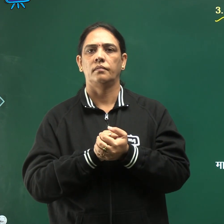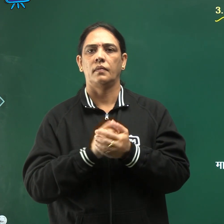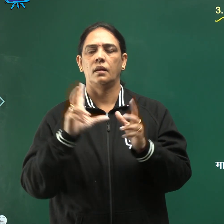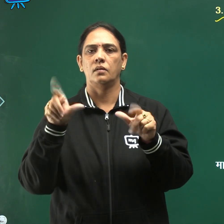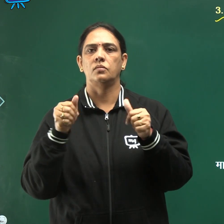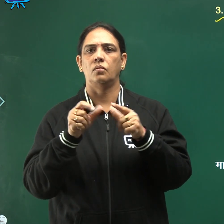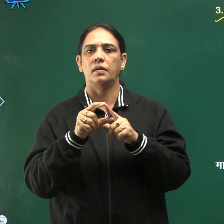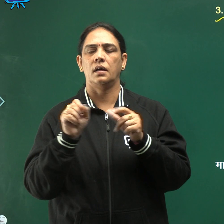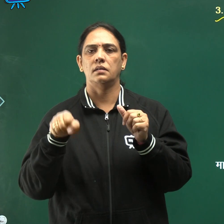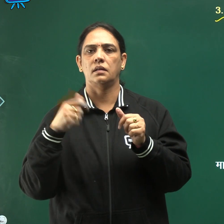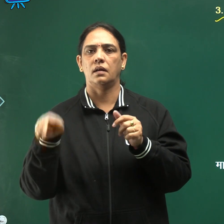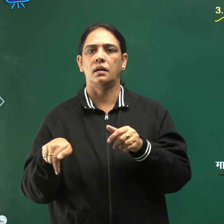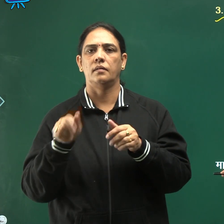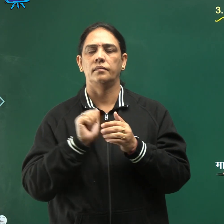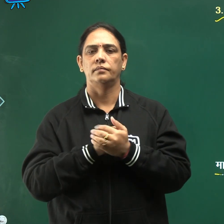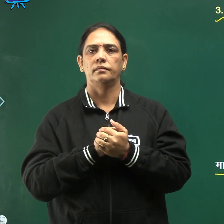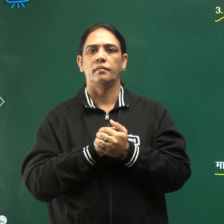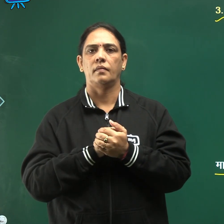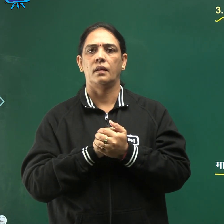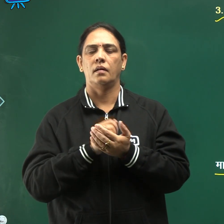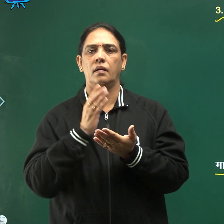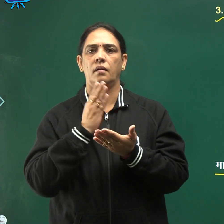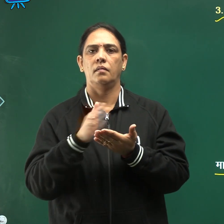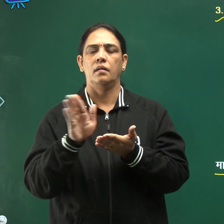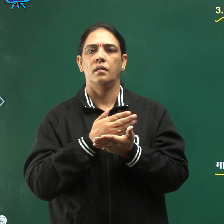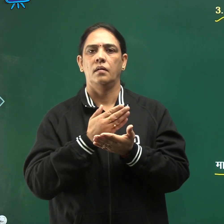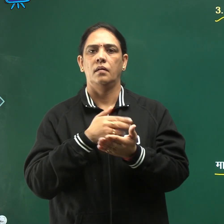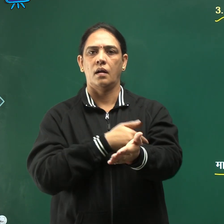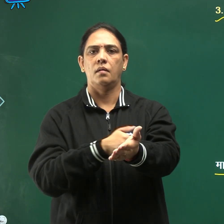ज्ञात किया जाता है। माध्यक बराबर